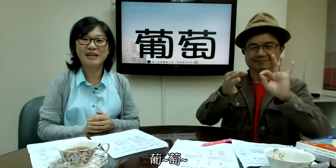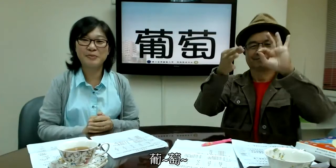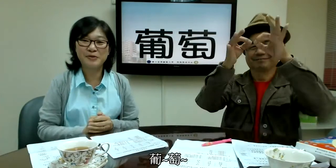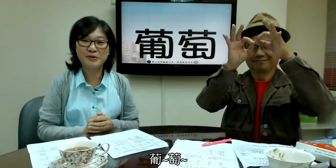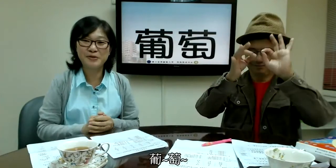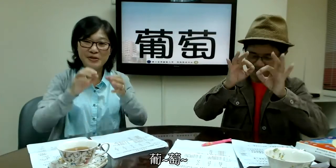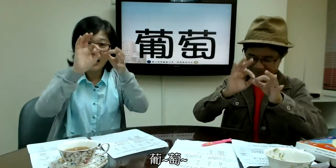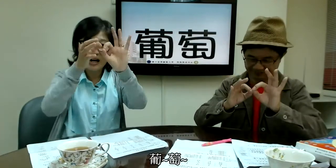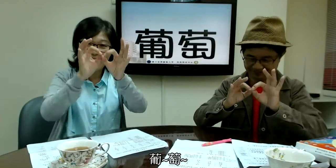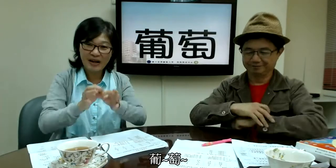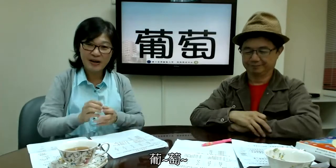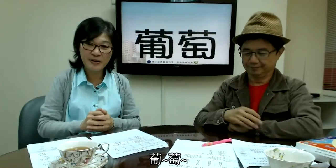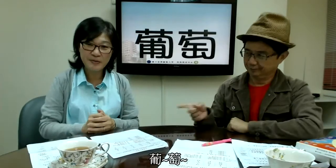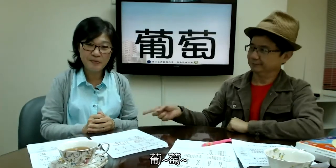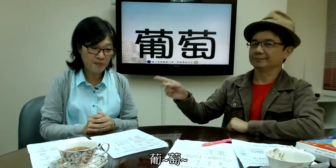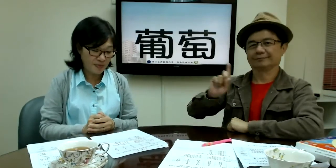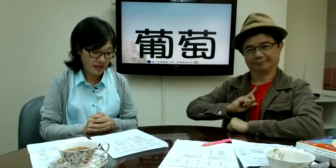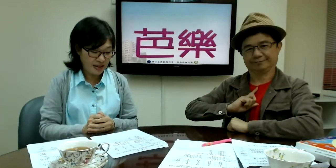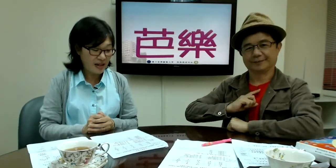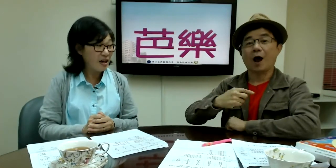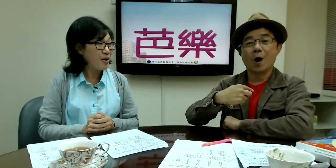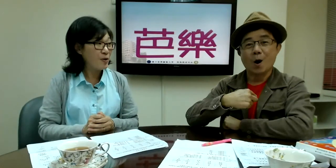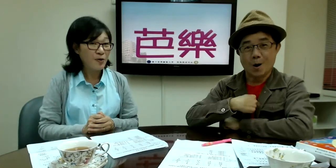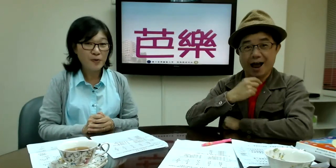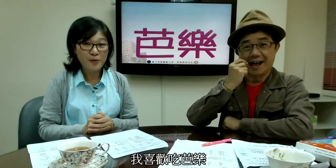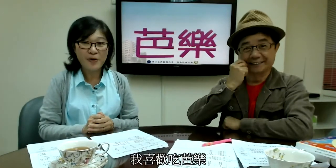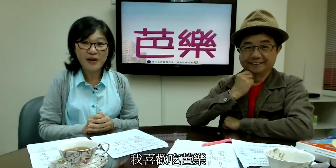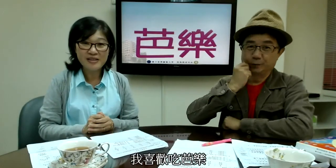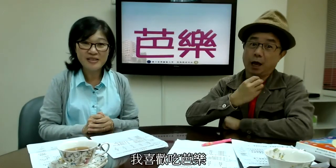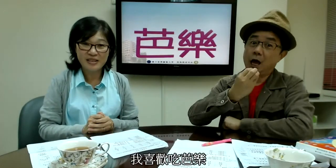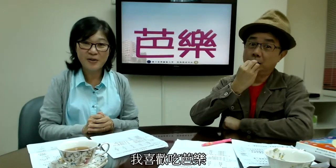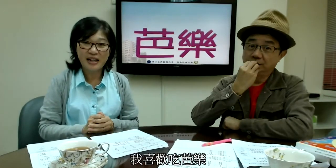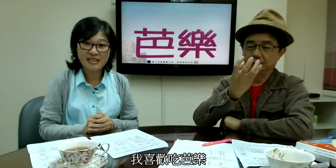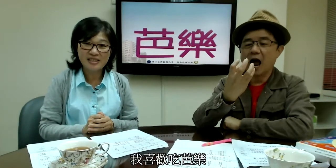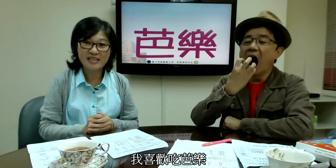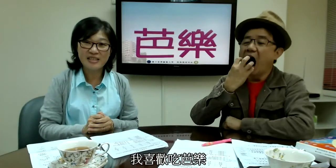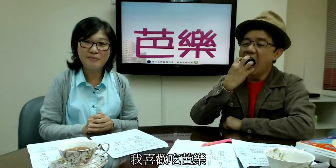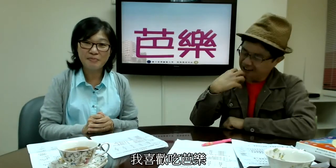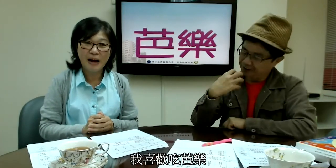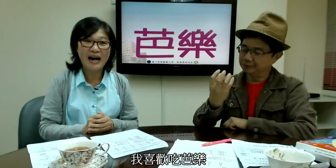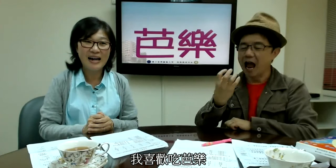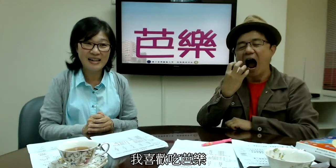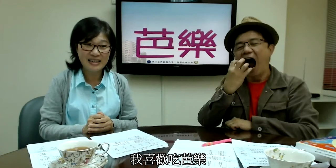葡萄。 够专了，你还没有来吃饭呢、 啊。喜欢吃芭乐，